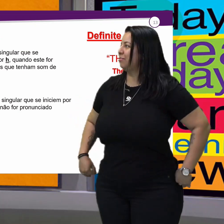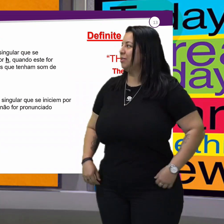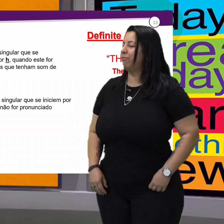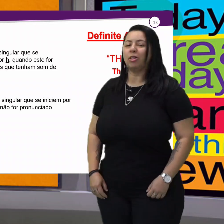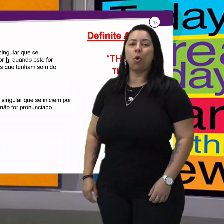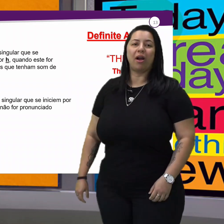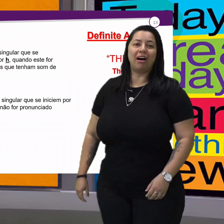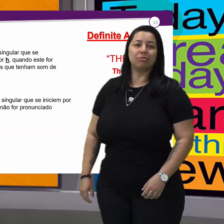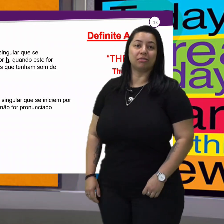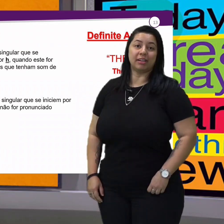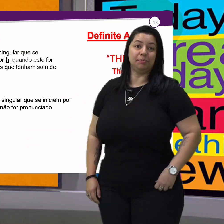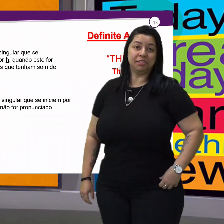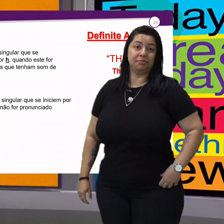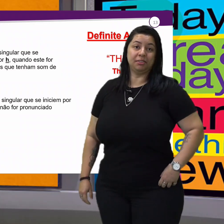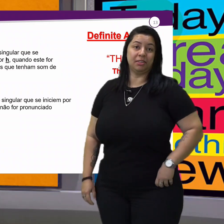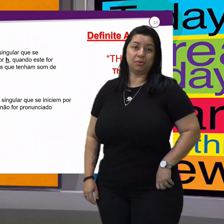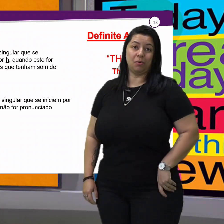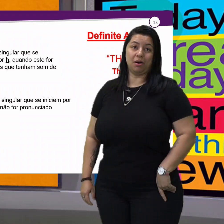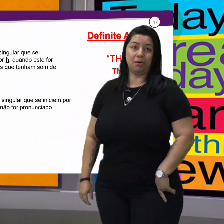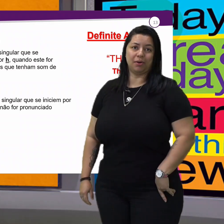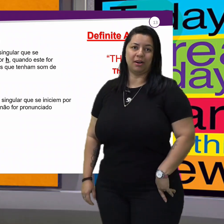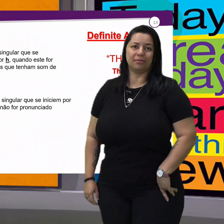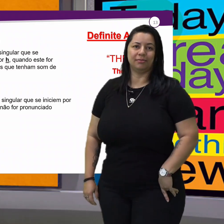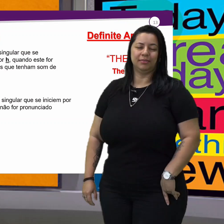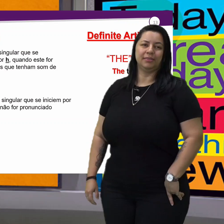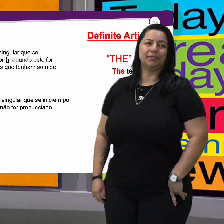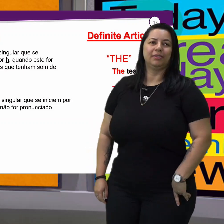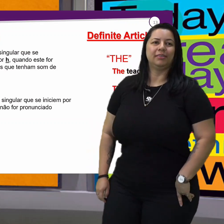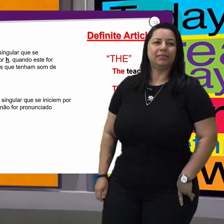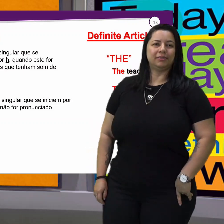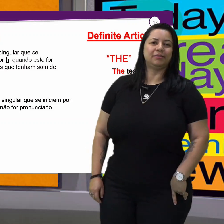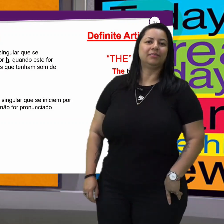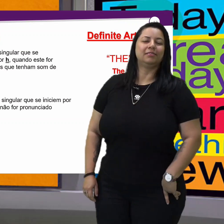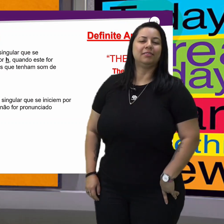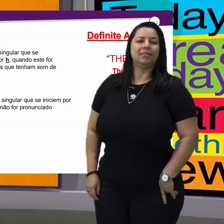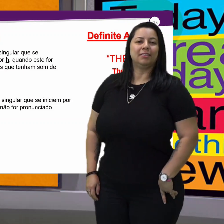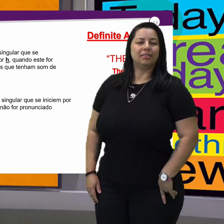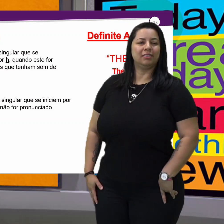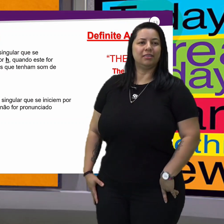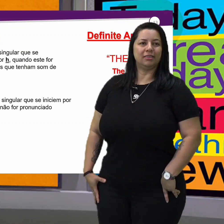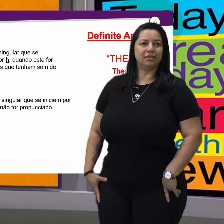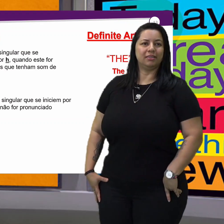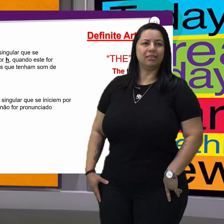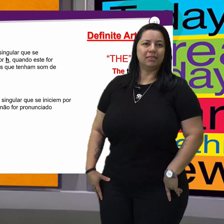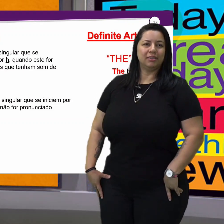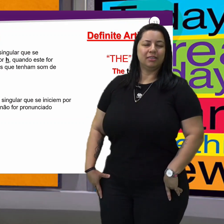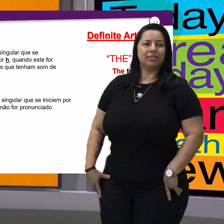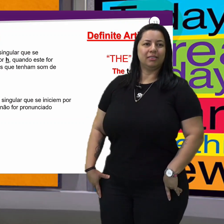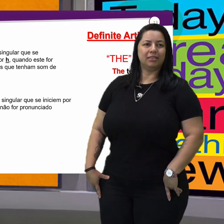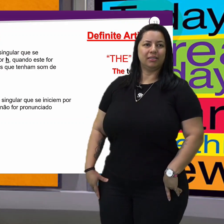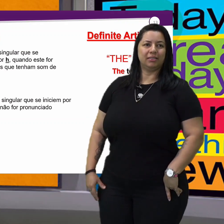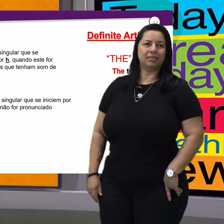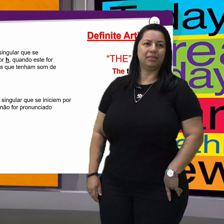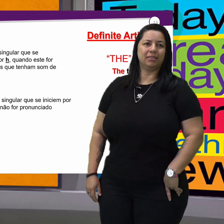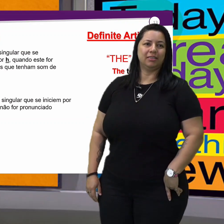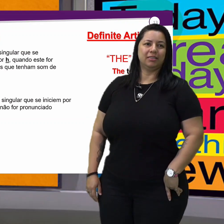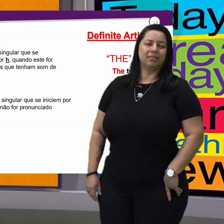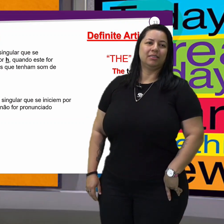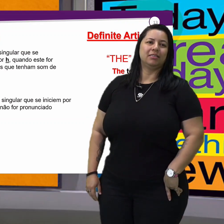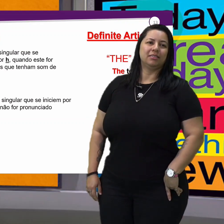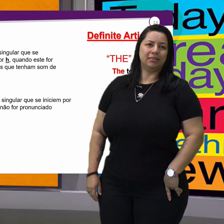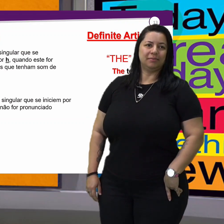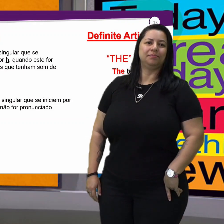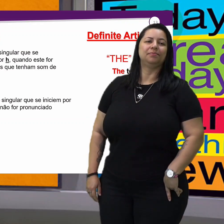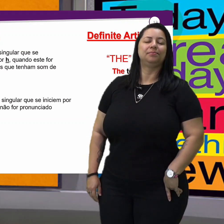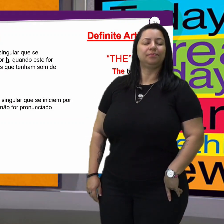carro. Porque falou o carro, não está especificando aí, qual carro. Não importa. Então mais ou menos nessa pegada. Qual a diferença dos dois no uso?